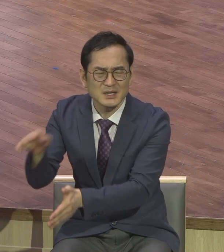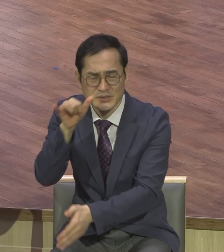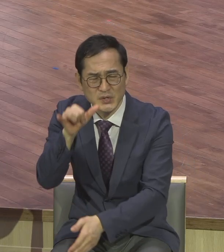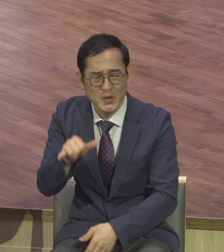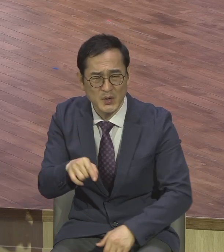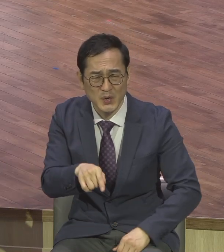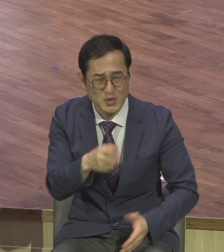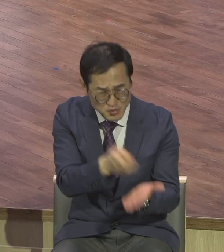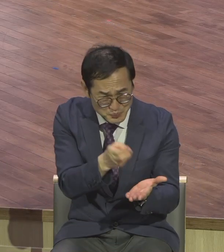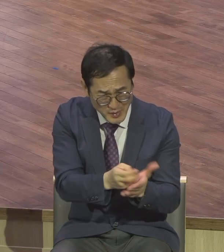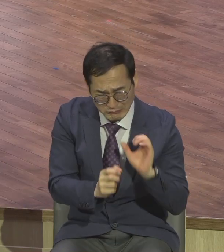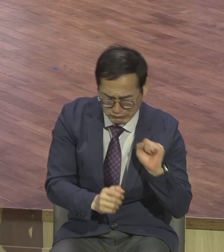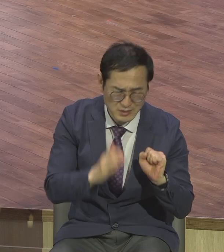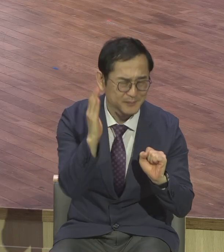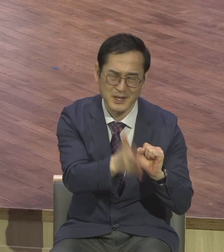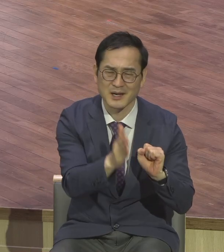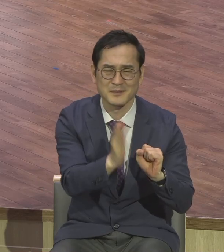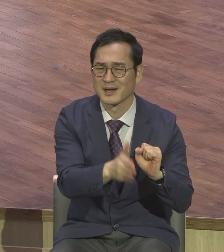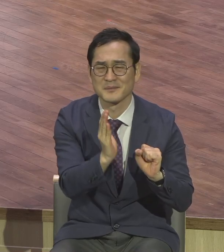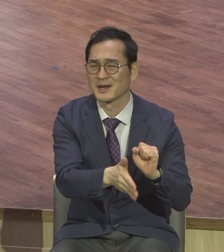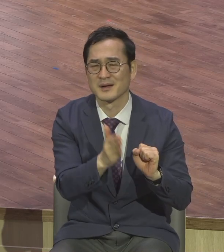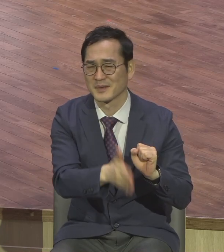예수 믿는다고 다 같은 예수입니까?